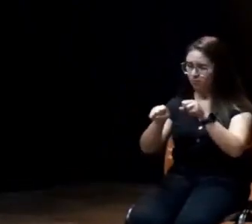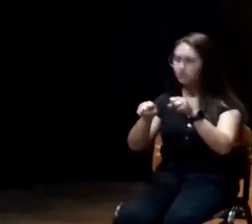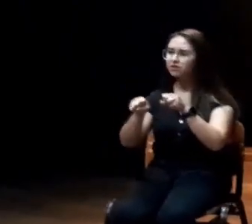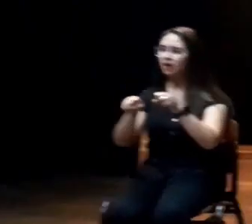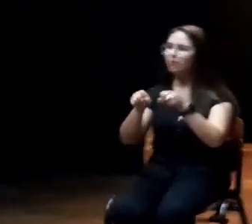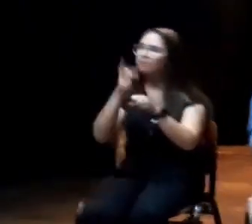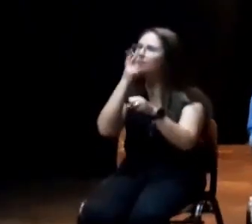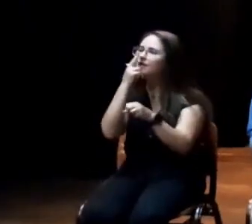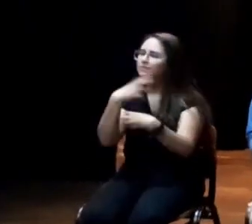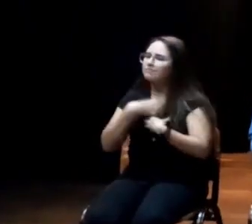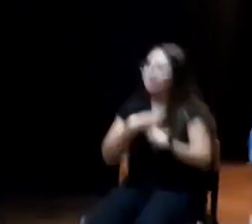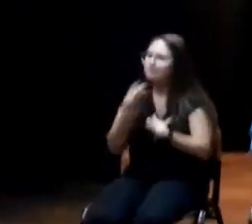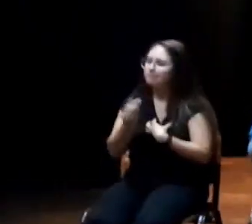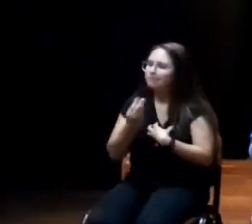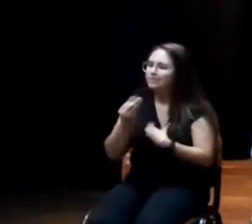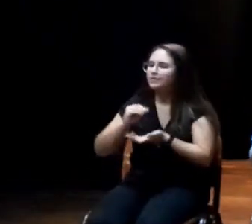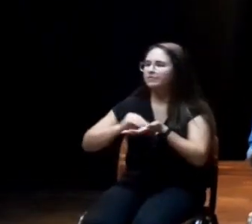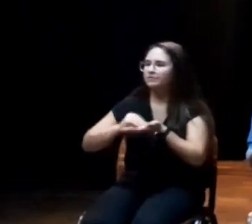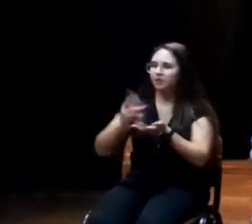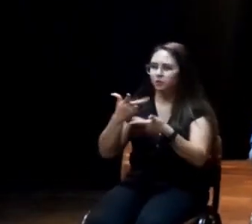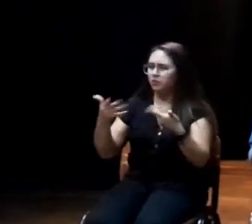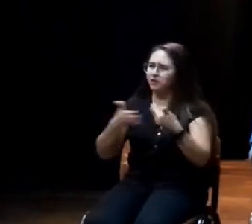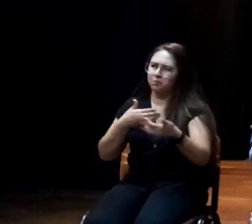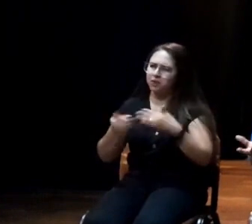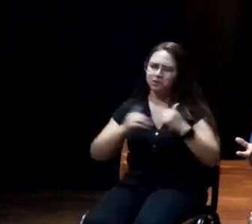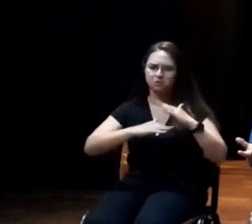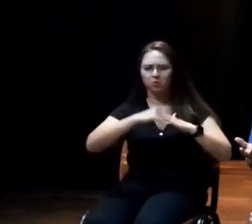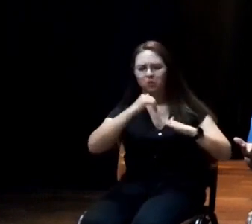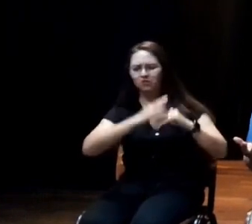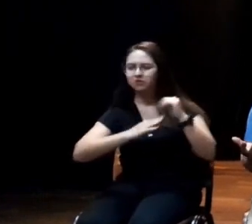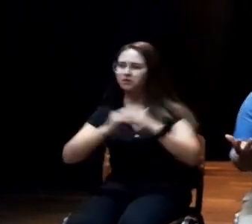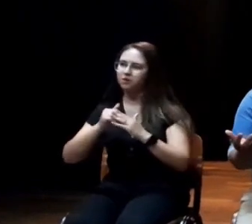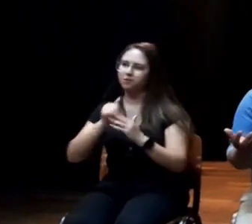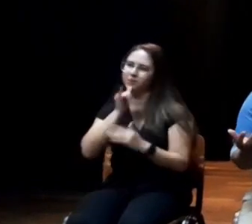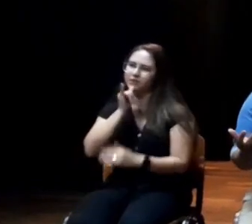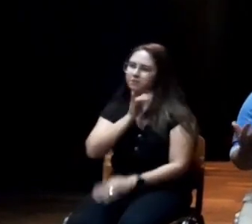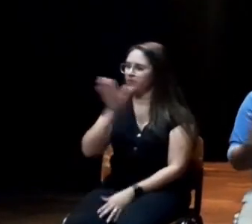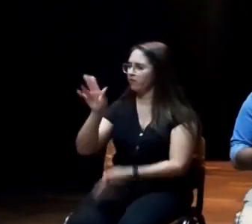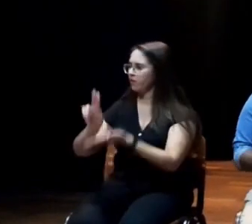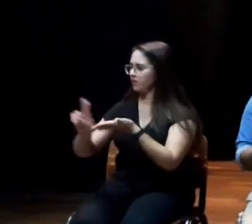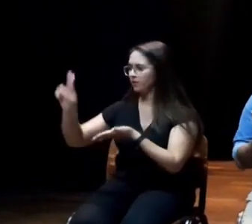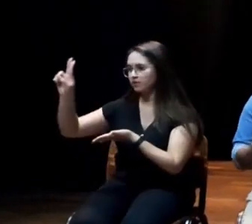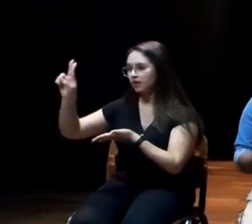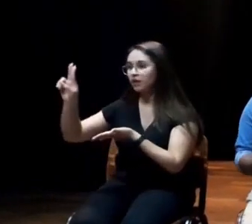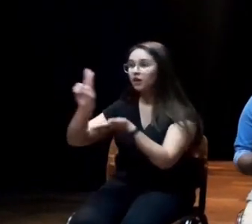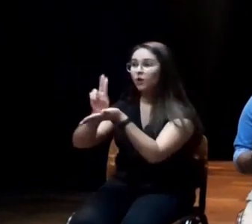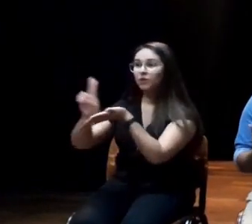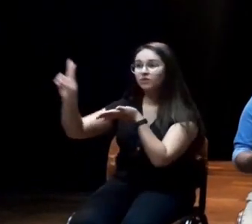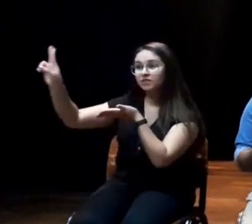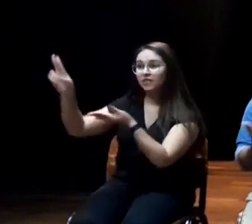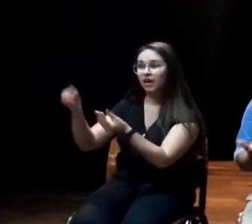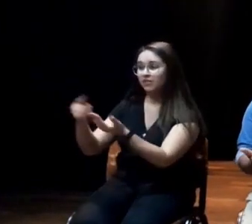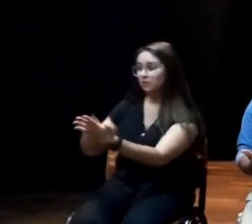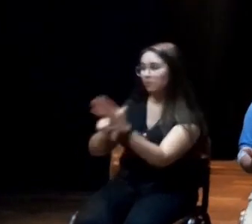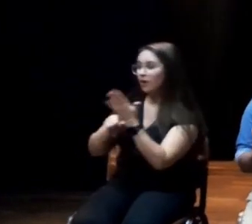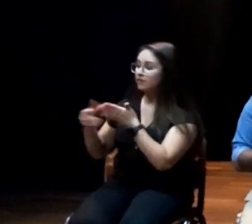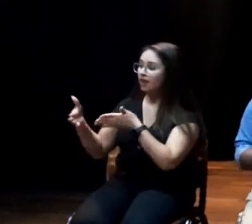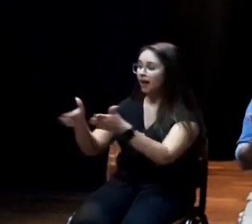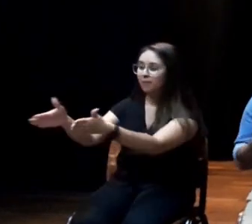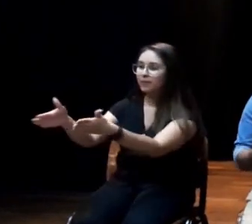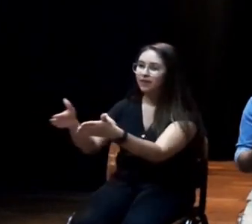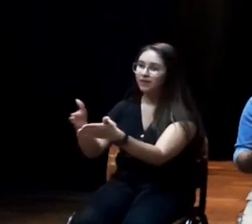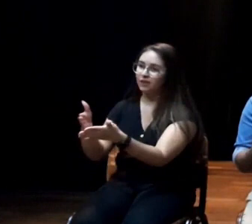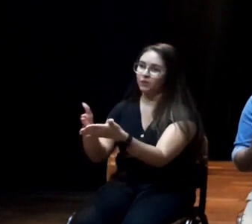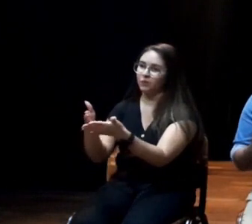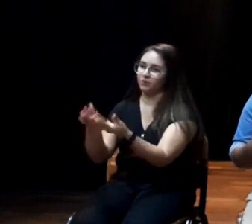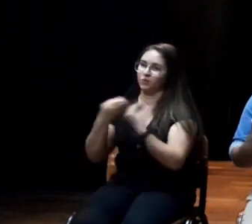falta alguma coisa, né? Independente da profissão. A gente vai para a universidade nos apresenta caminho, não nos dá soluções. Ela nos